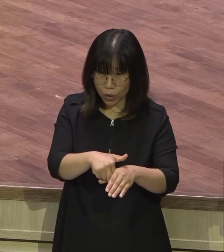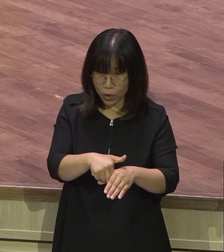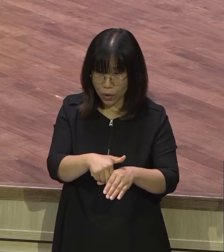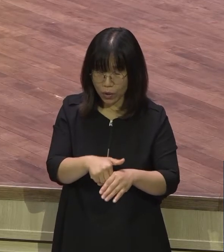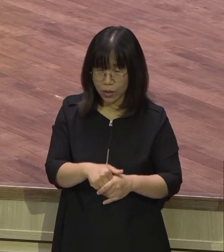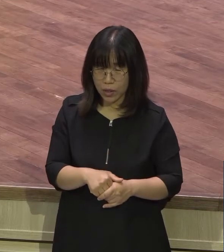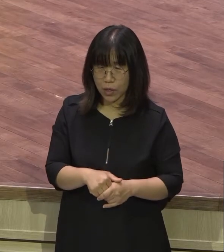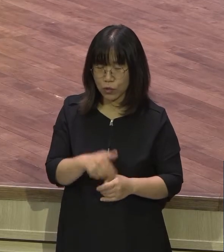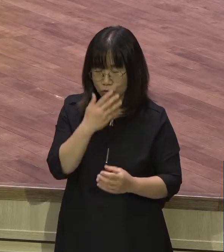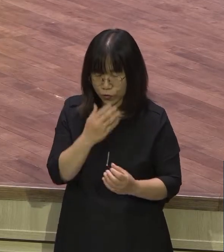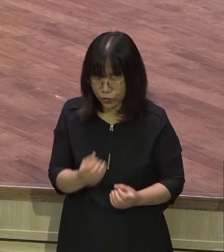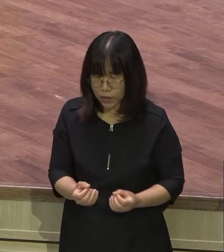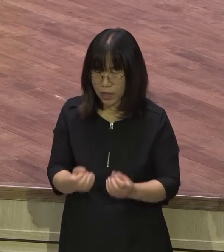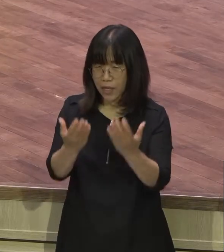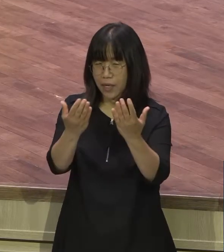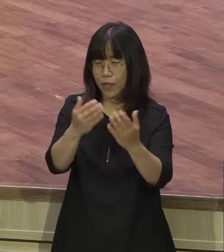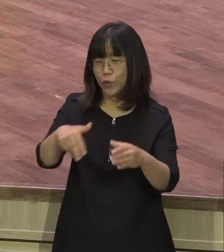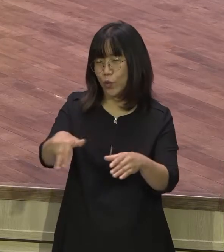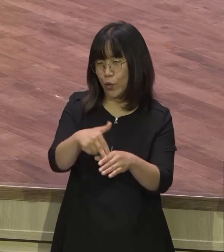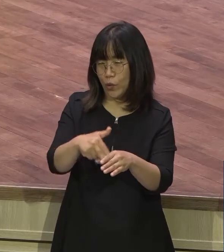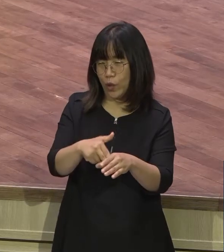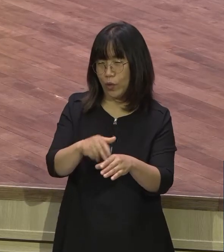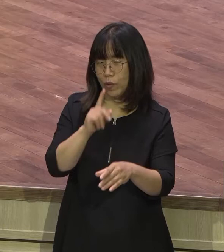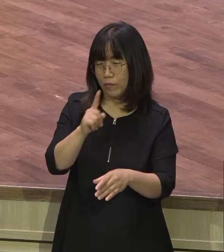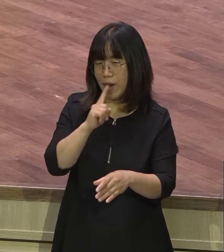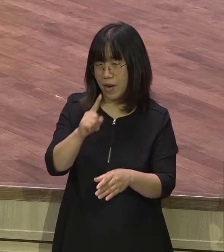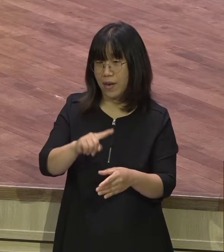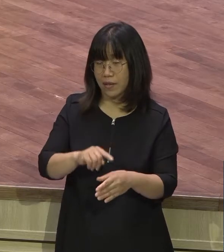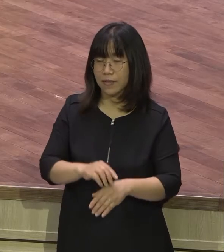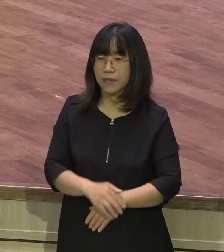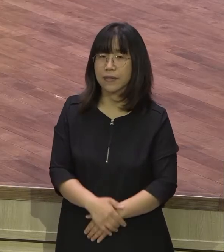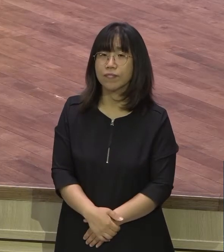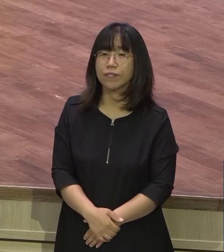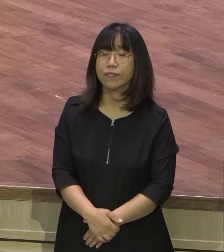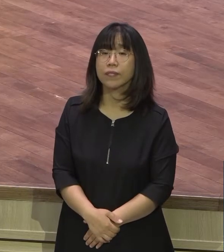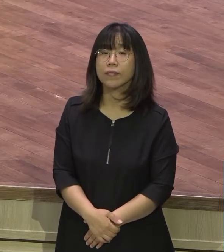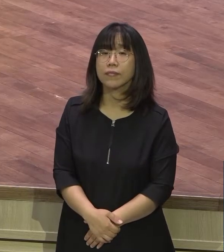축제의 종교다 그렇게 이 교수가 말했습니다 축제의